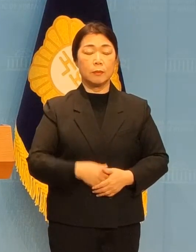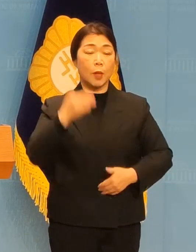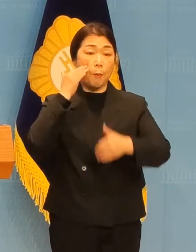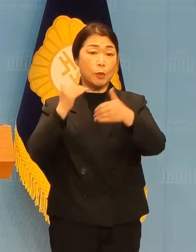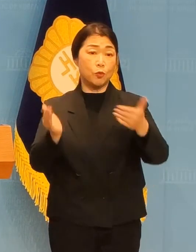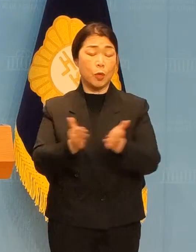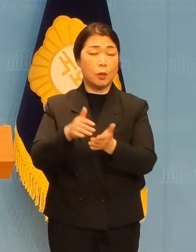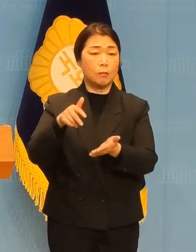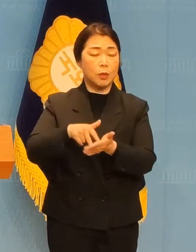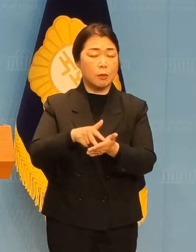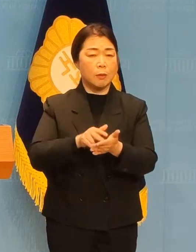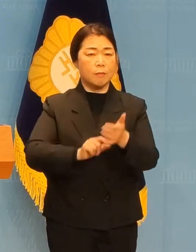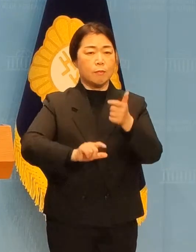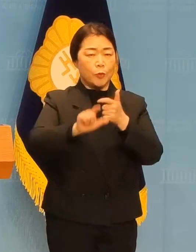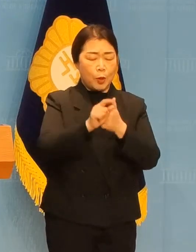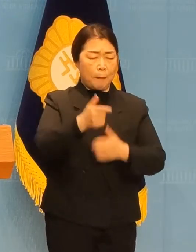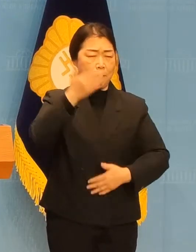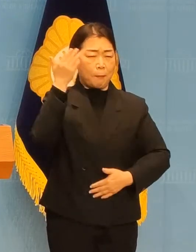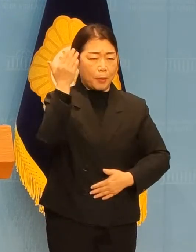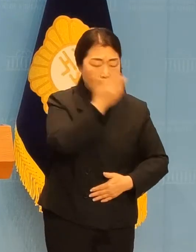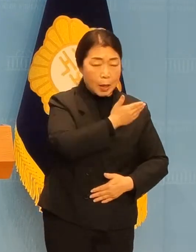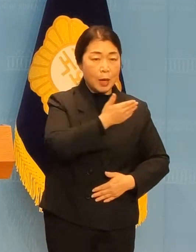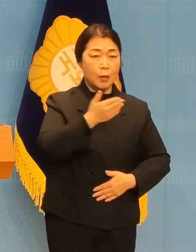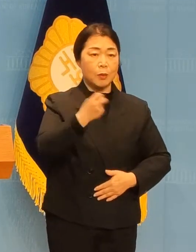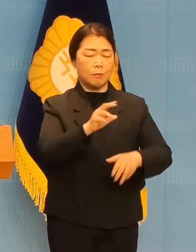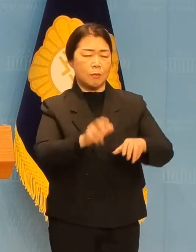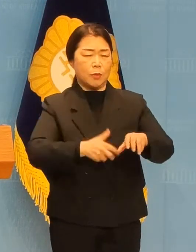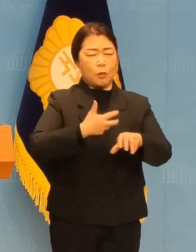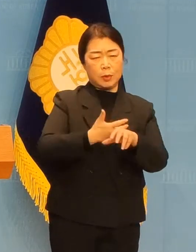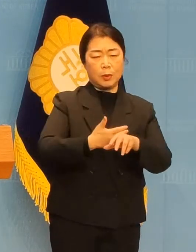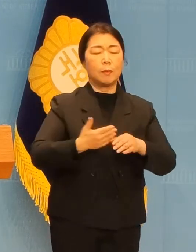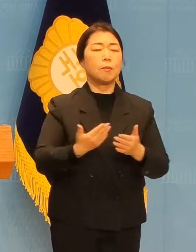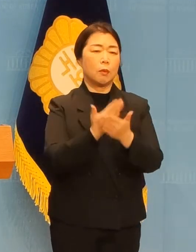더불어민주당은 더 투명하게 혁신하겠습니다.